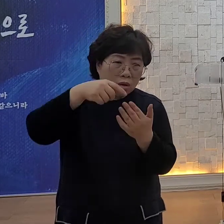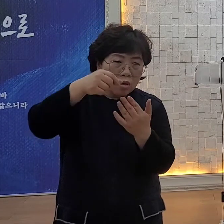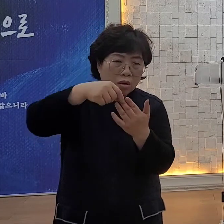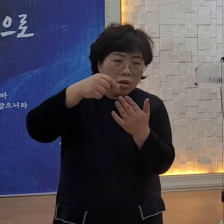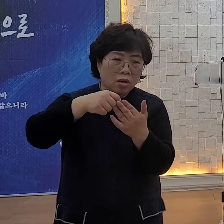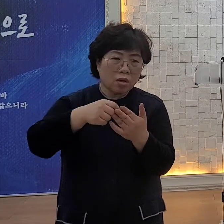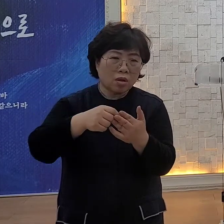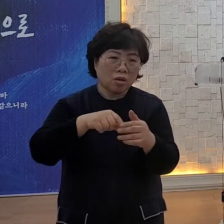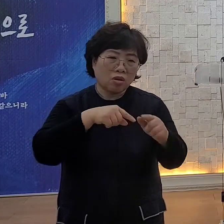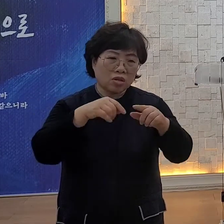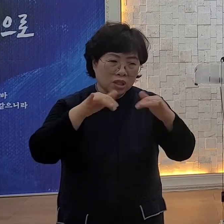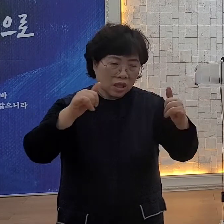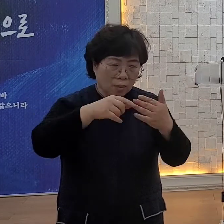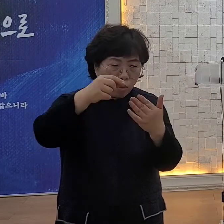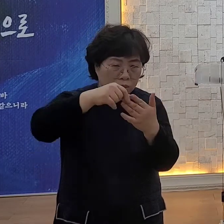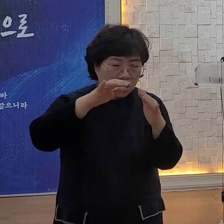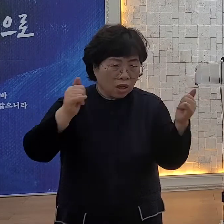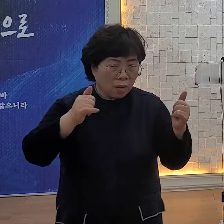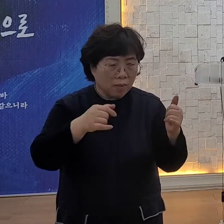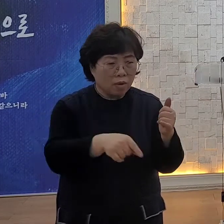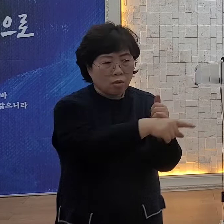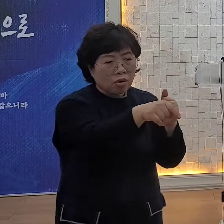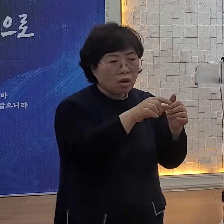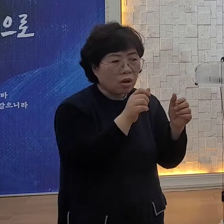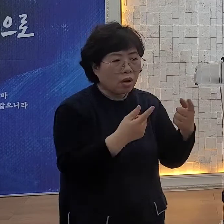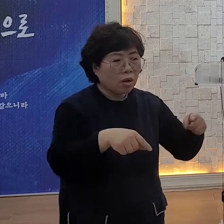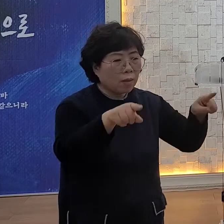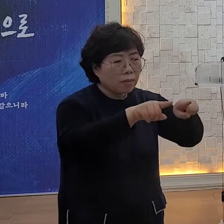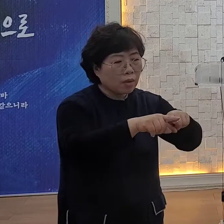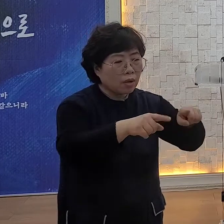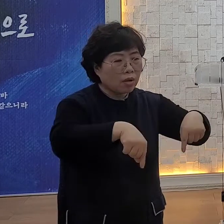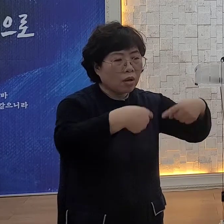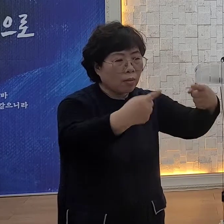지금. 이게 지금 대한민국입니다.